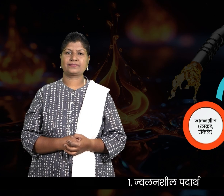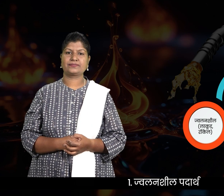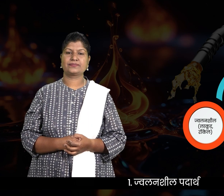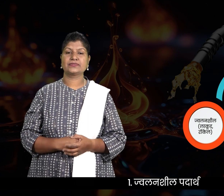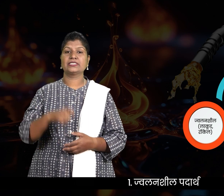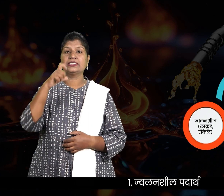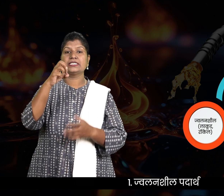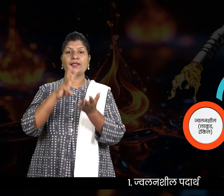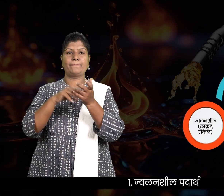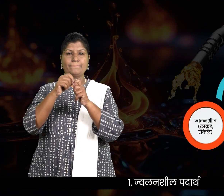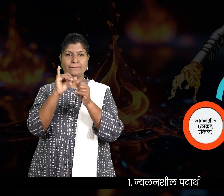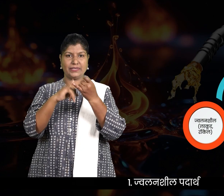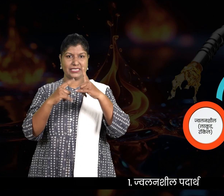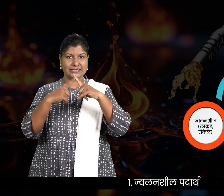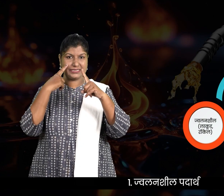ज्वलनशील पदार्थ,